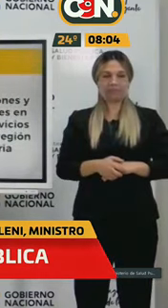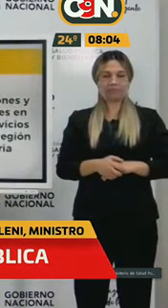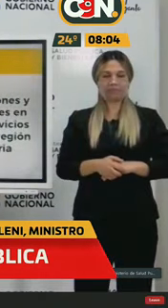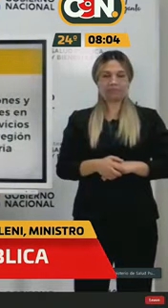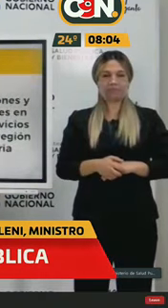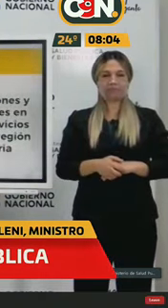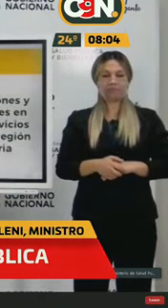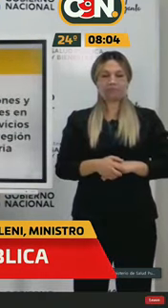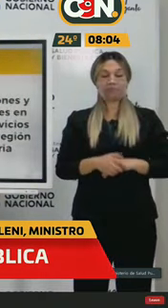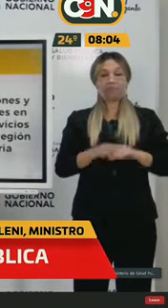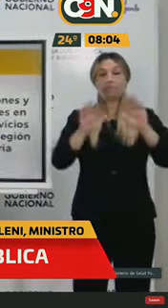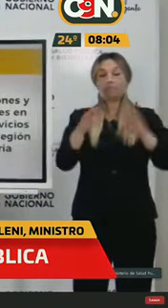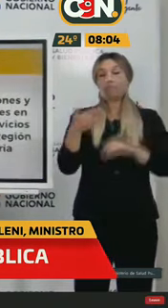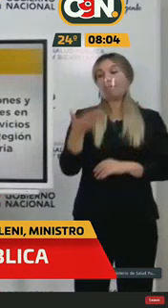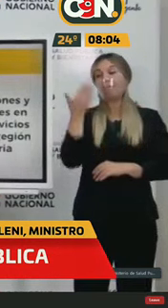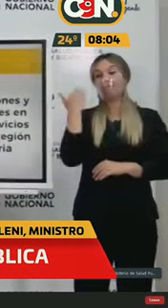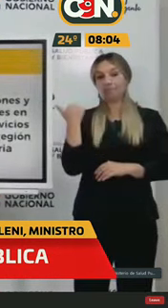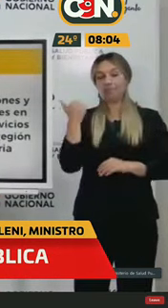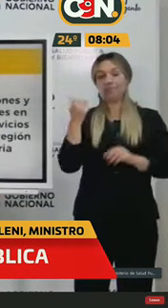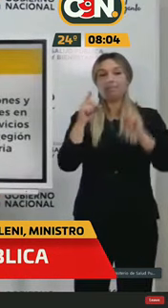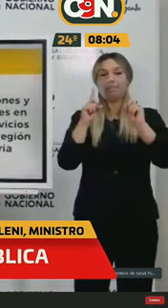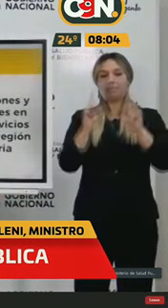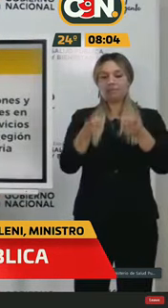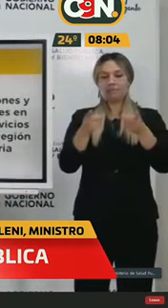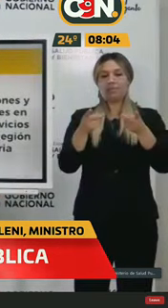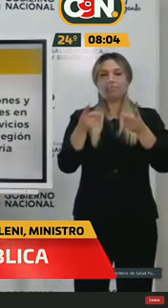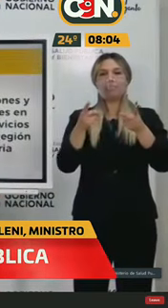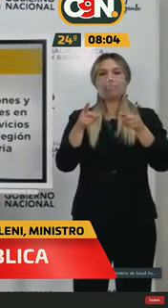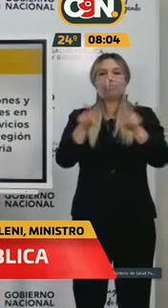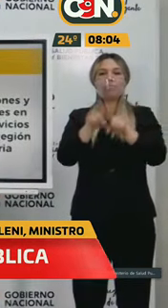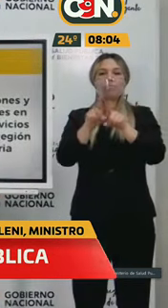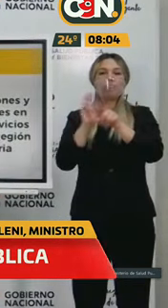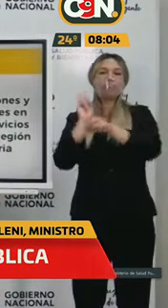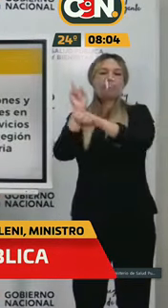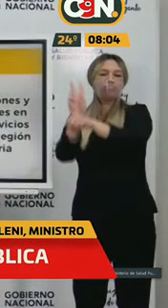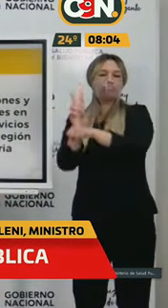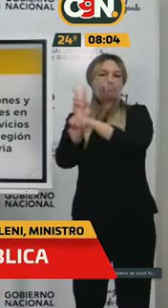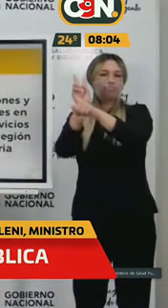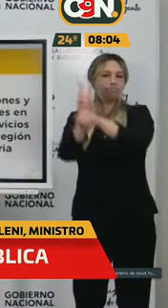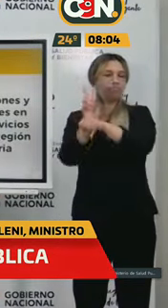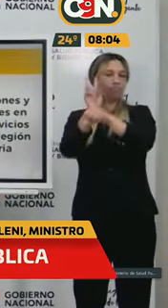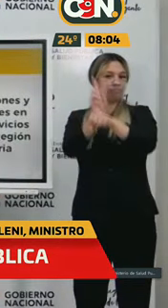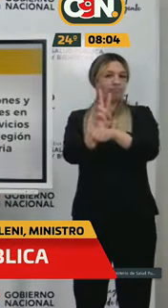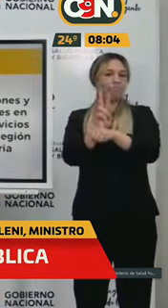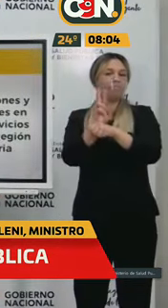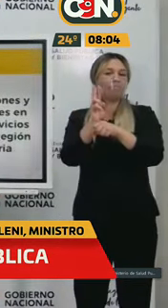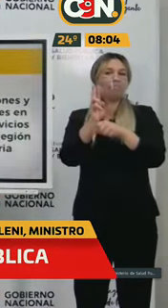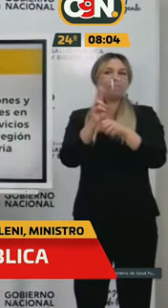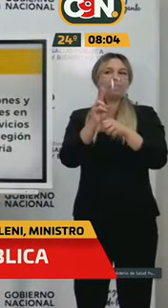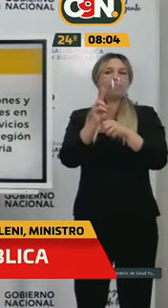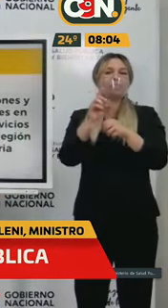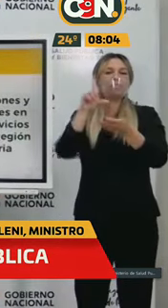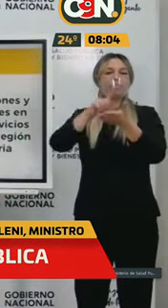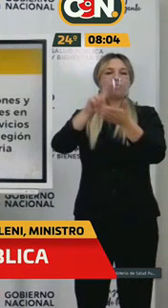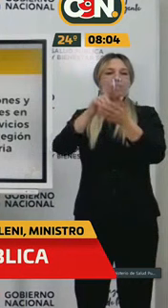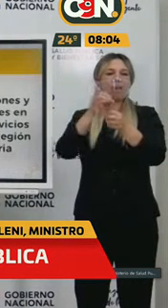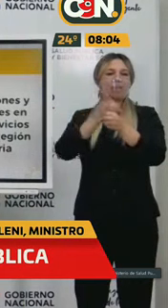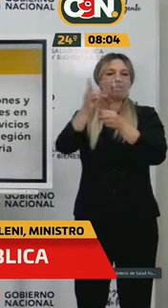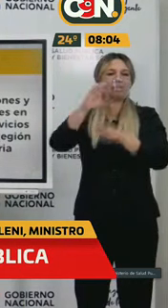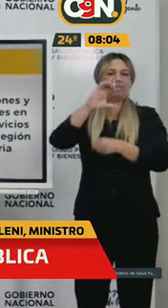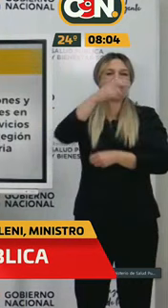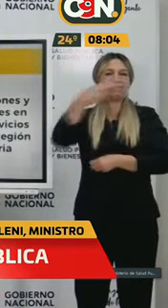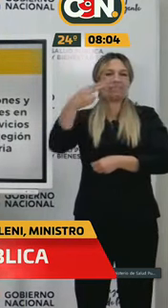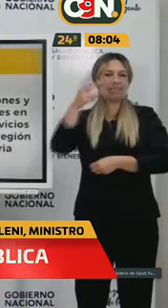El día de ayer también tuve la ocasión de poder recorrer el Departamento de Presidente Hayes, el Bajo